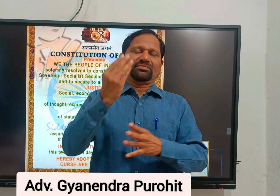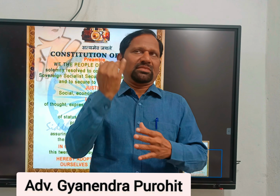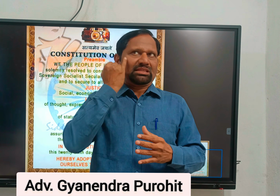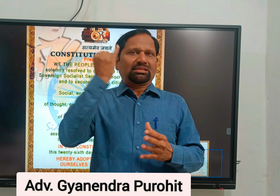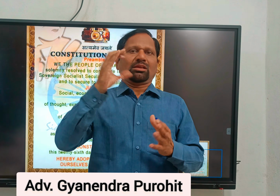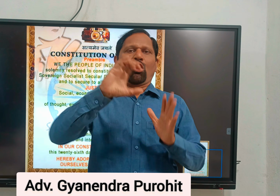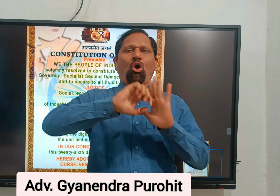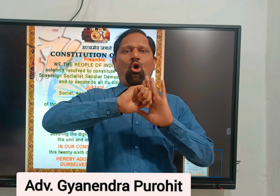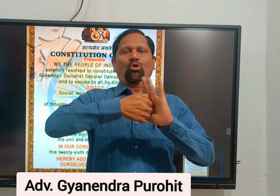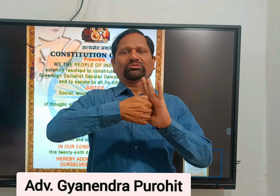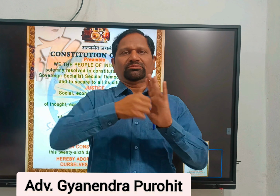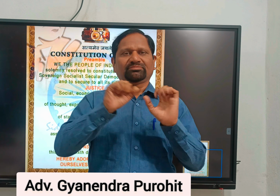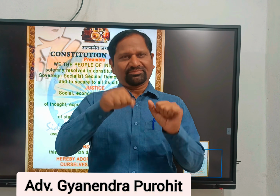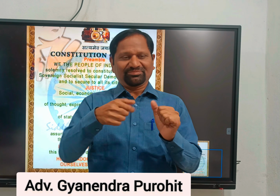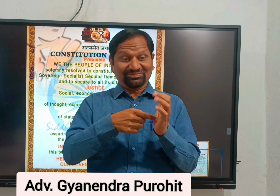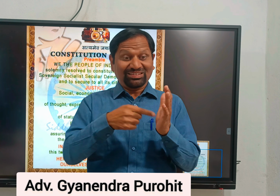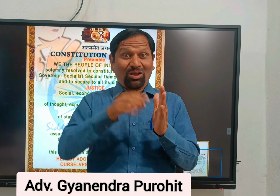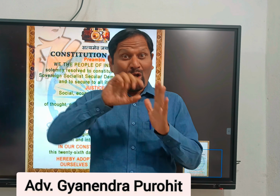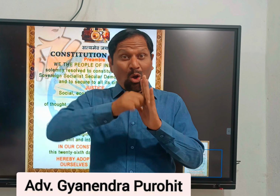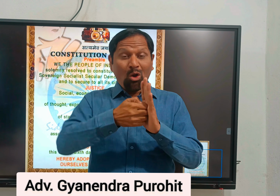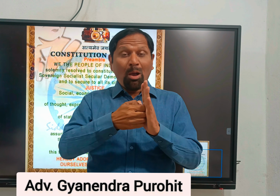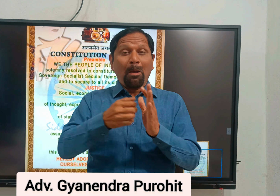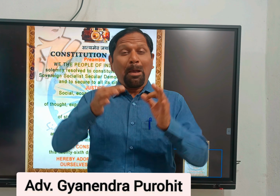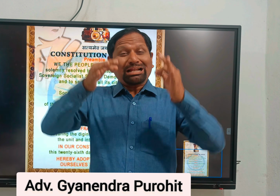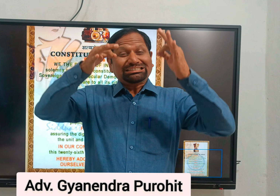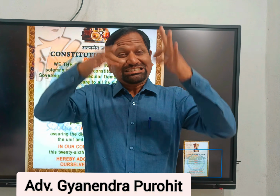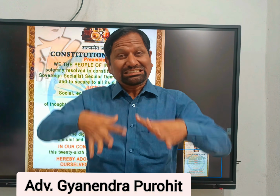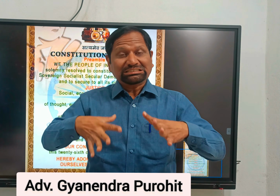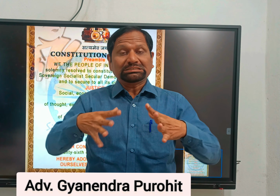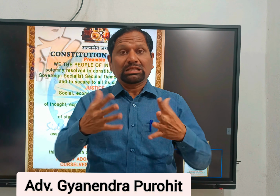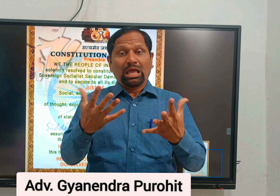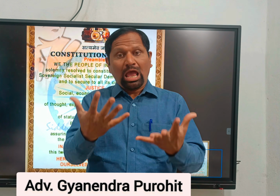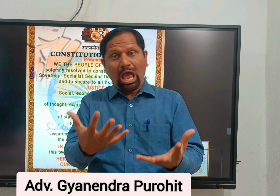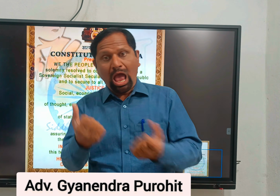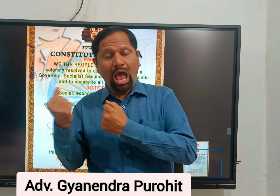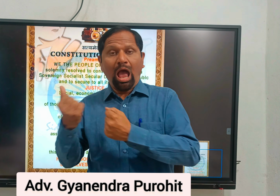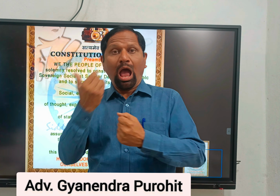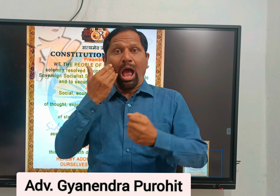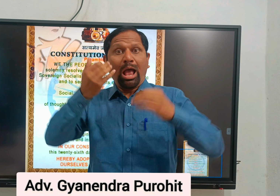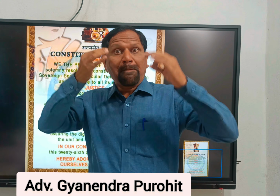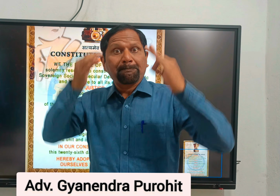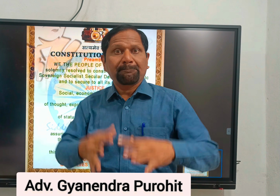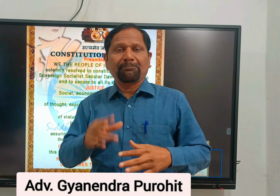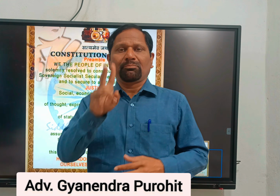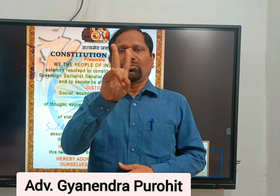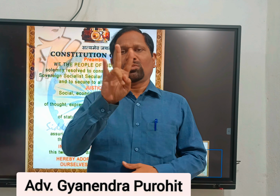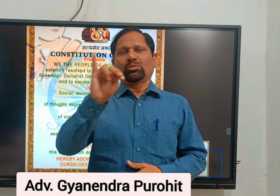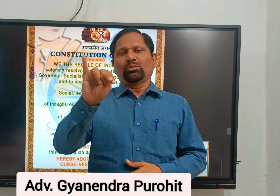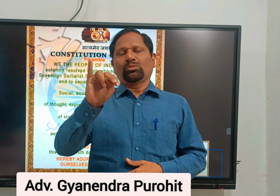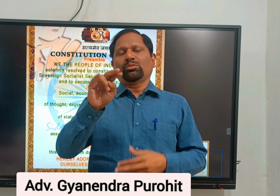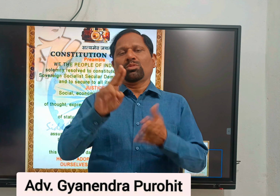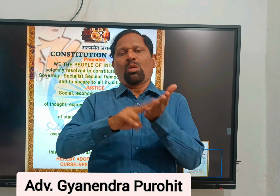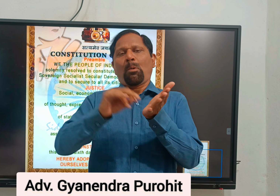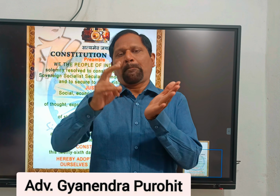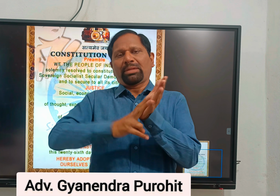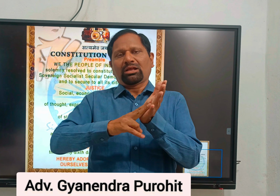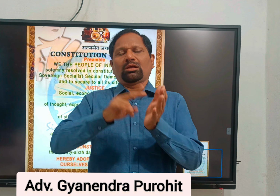और उसके बाद संविधान जब बनकर तैयार हुआ तो 26 नवंबर 1949 को इसको आत्मसात किया गया